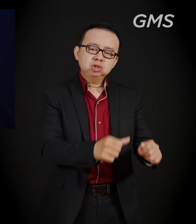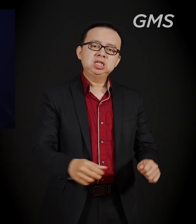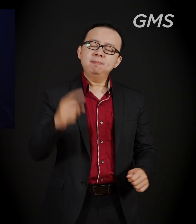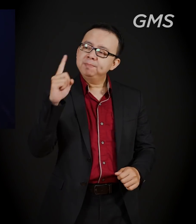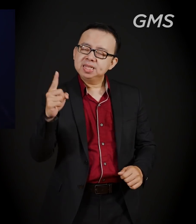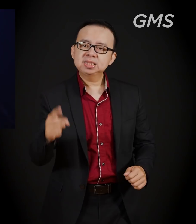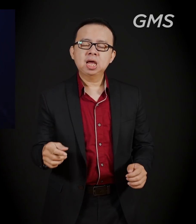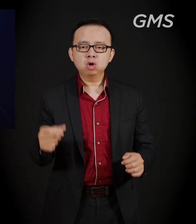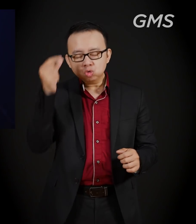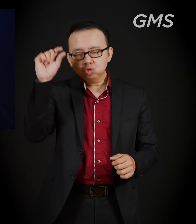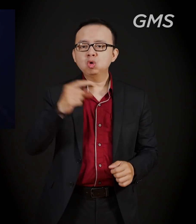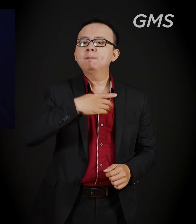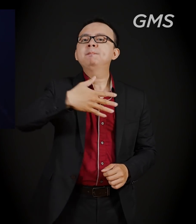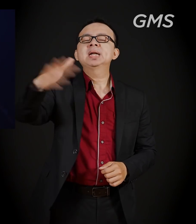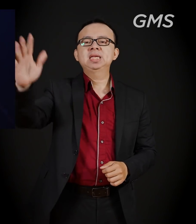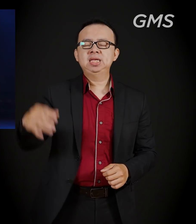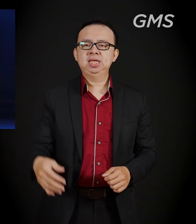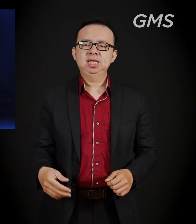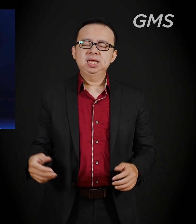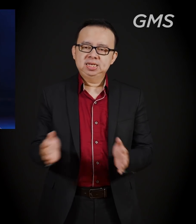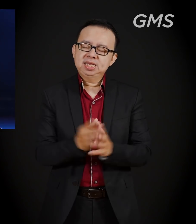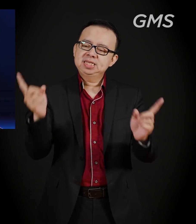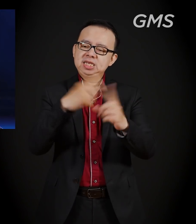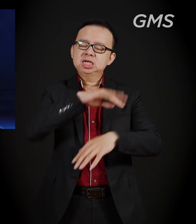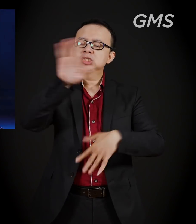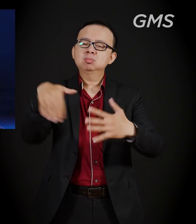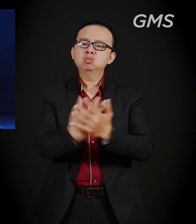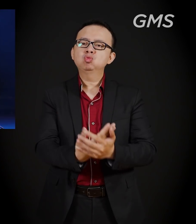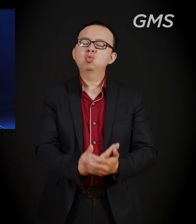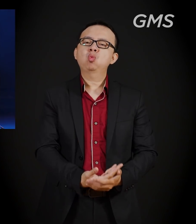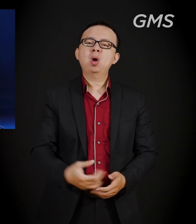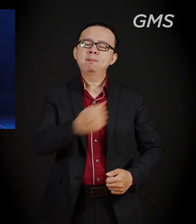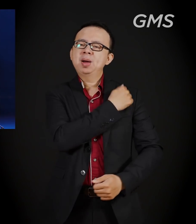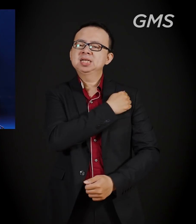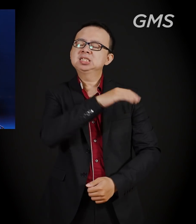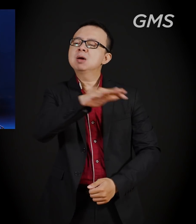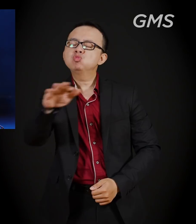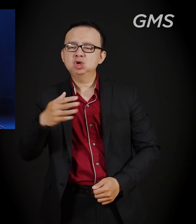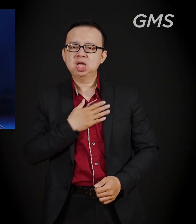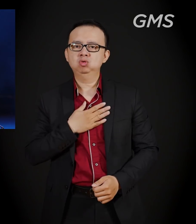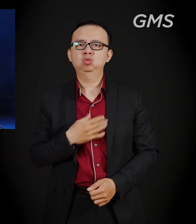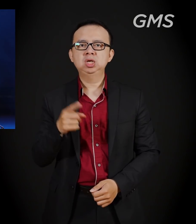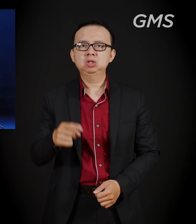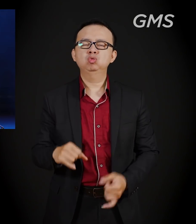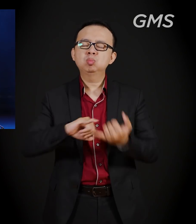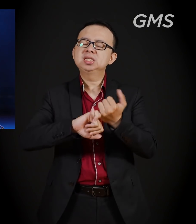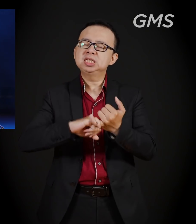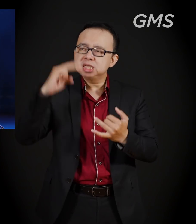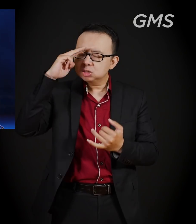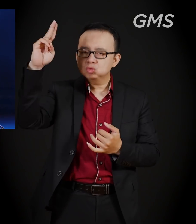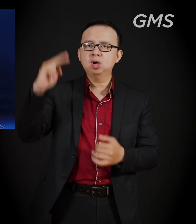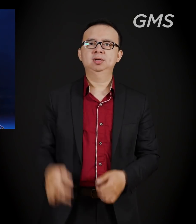sampaikan, yaitu pergi, jadikan sekalian bangsa muridku, mereka pasti disertai Tuhan karena itu bagian dari perjanjian Tuhan.